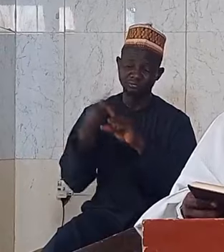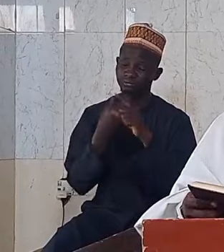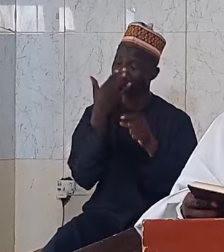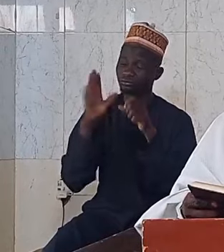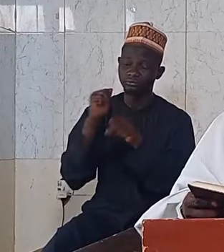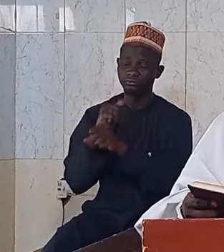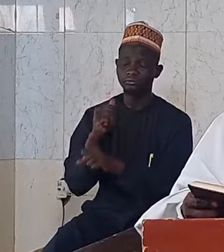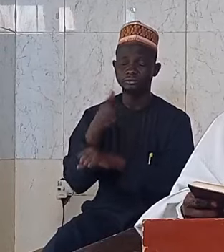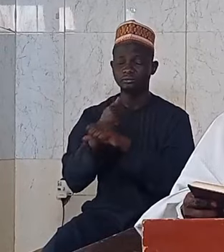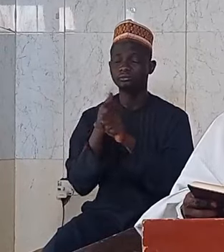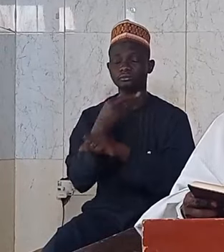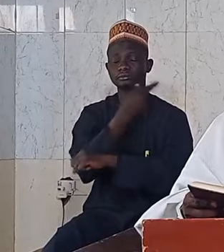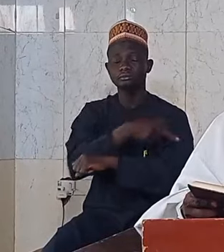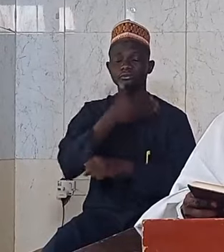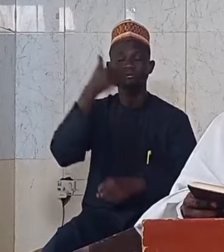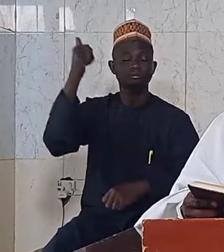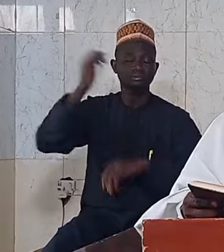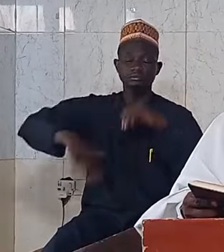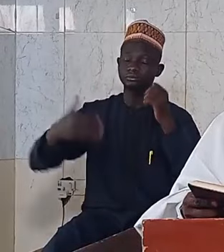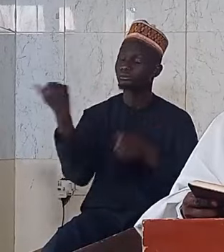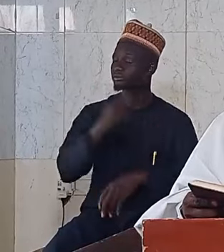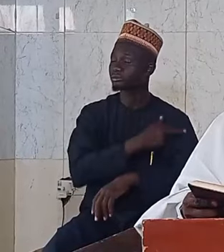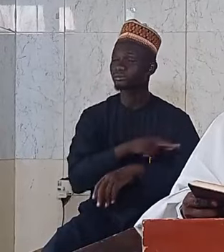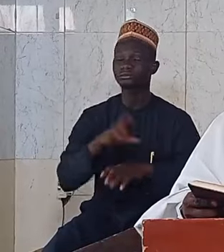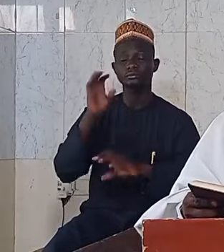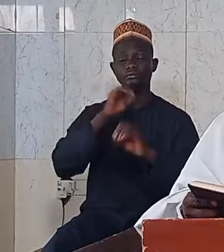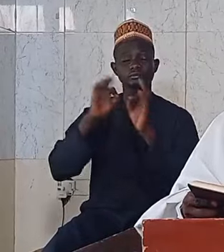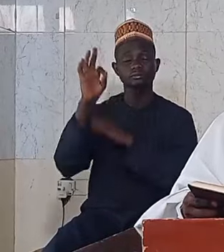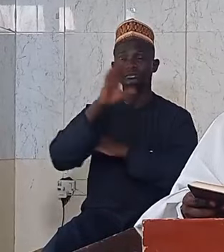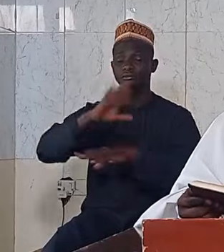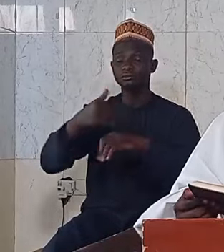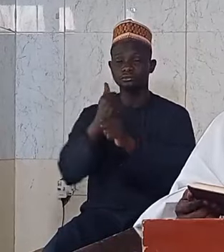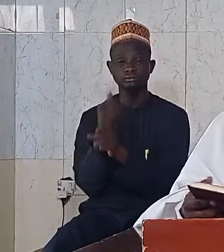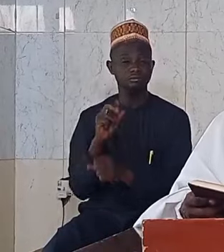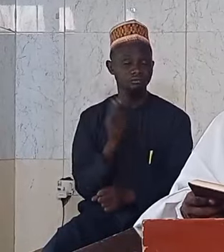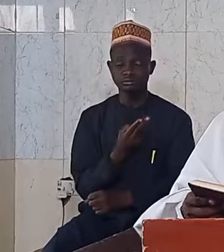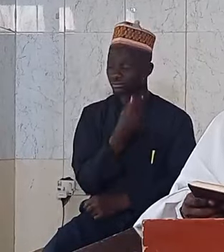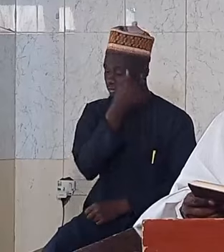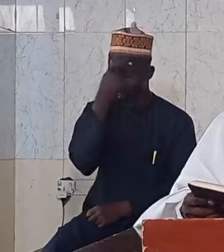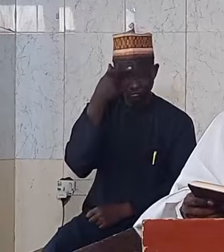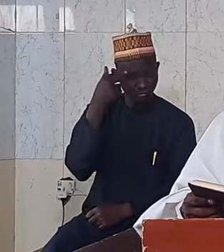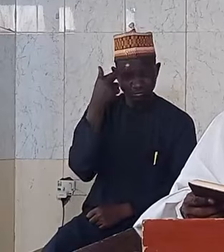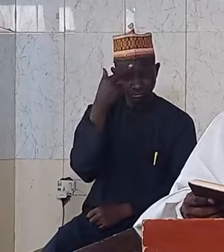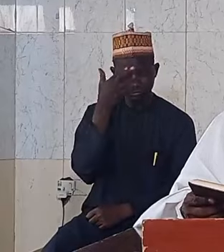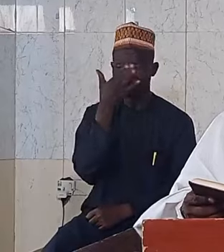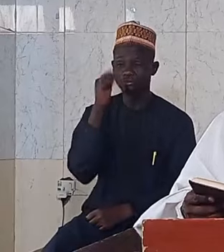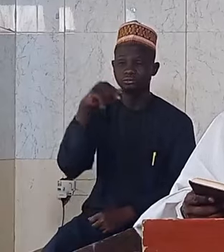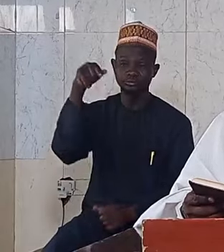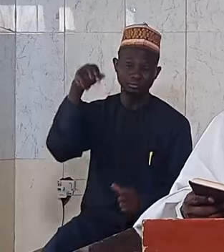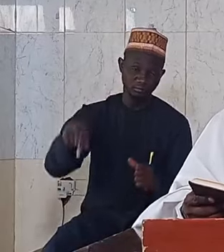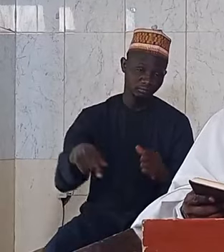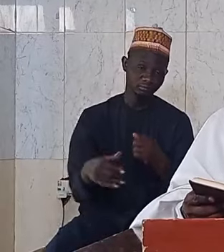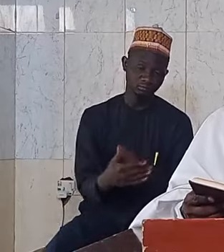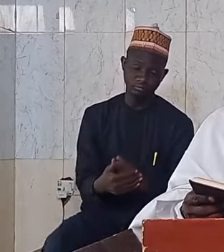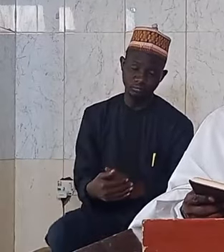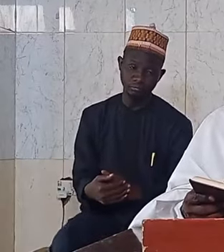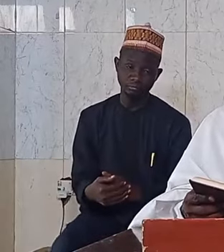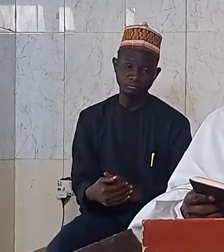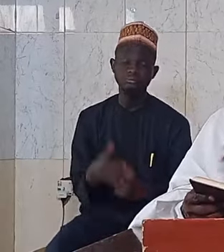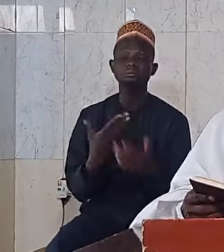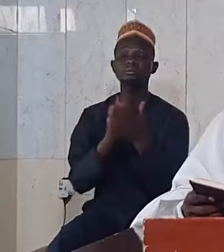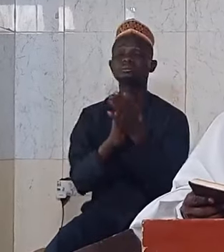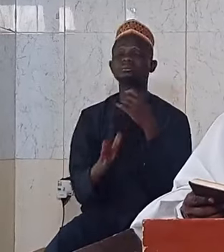ka daukaka addininka Allah kuma kar ka sanya mu sababin da addinin musulunci zai raunana to malamin